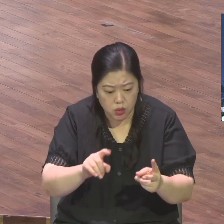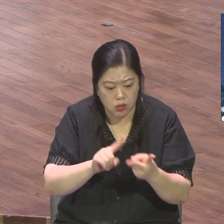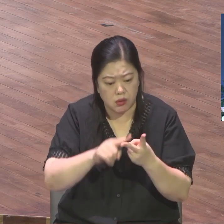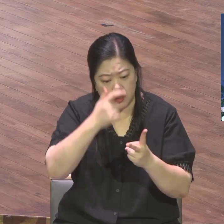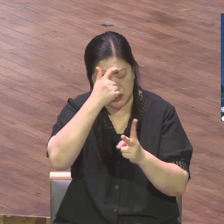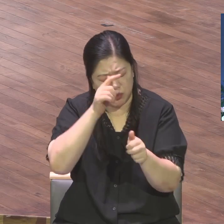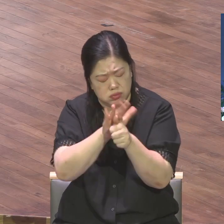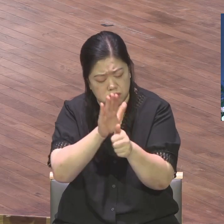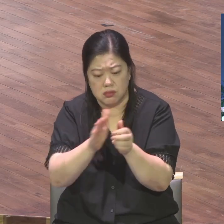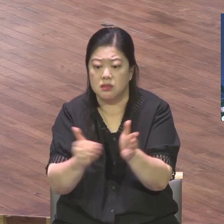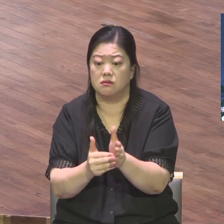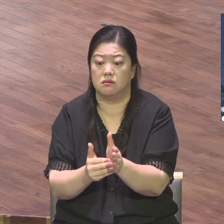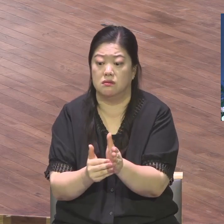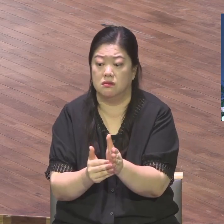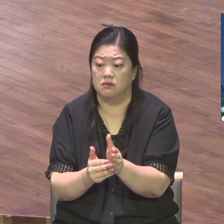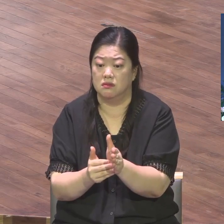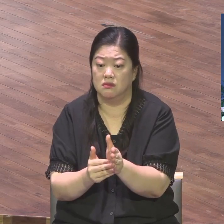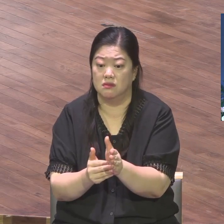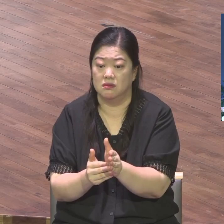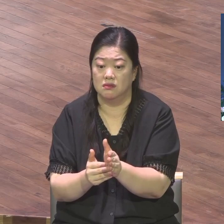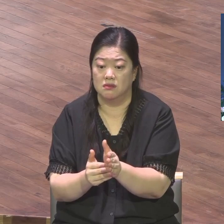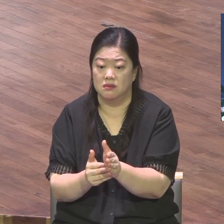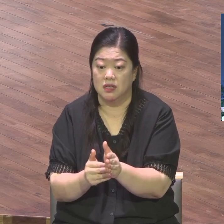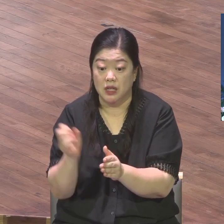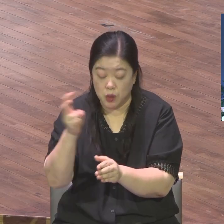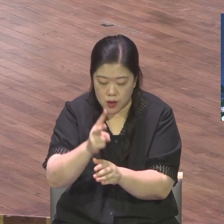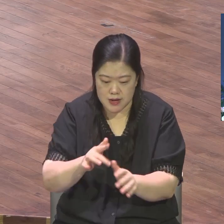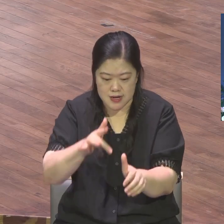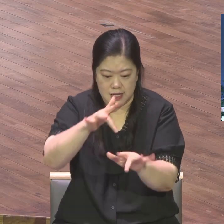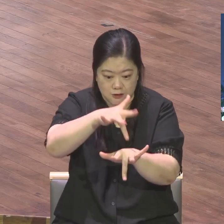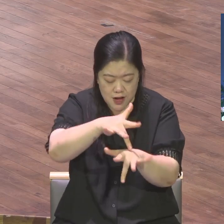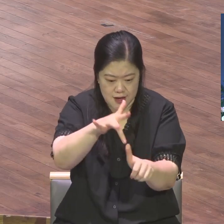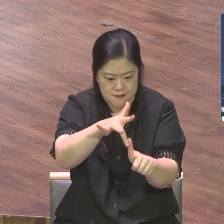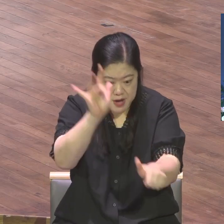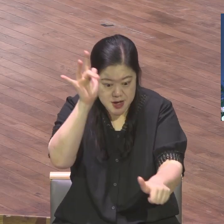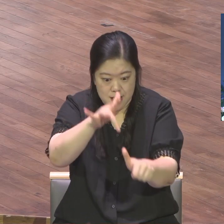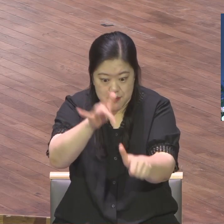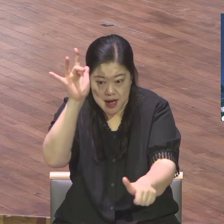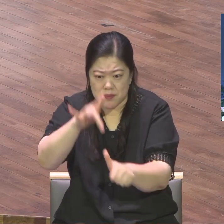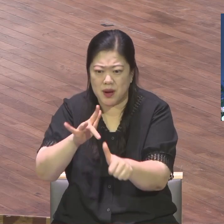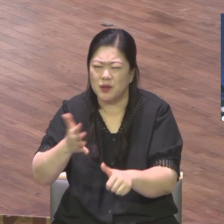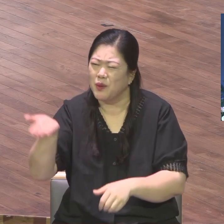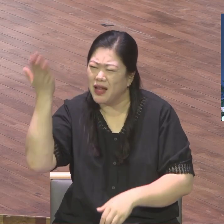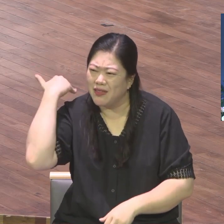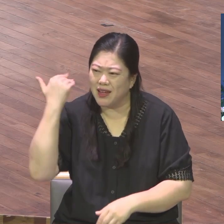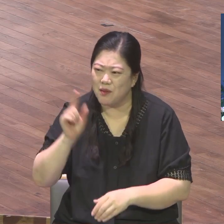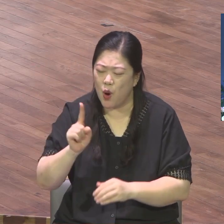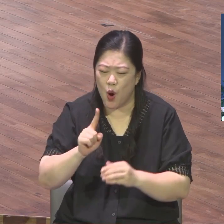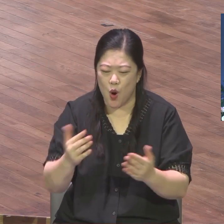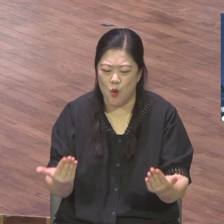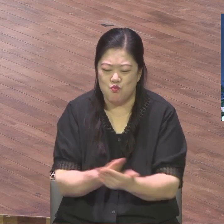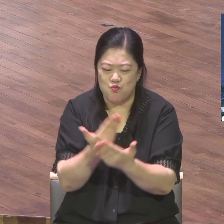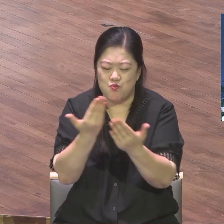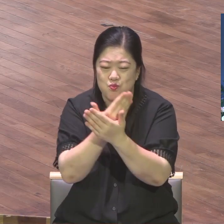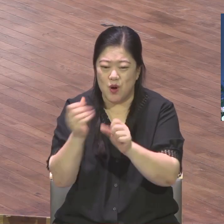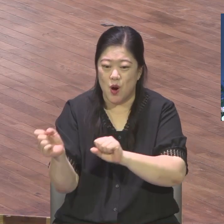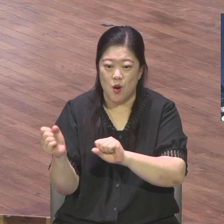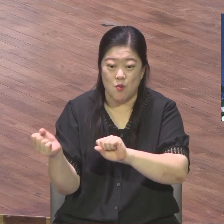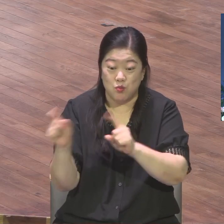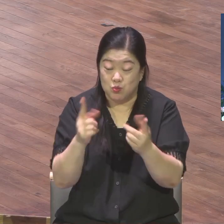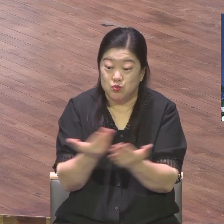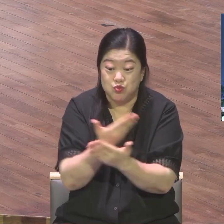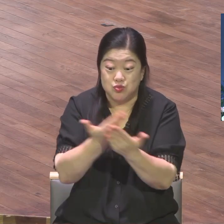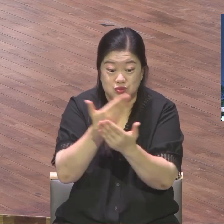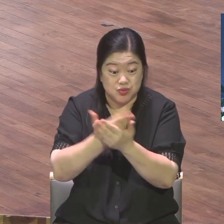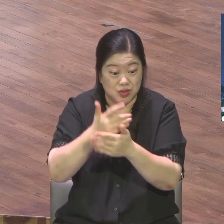당시에 귀신이 쫓겨나가고 은사가 임해서 방언 예언 통변 막 임하면서 일어난 일들을 다 경험한 분들 개척 멤버 다